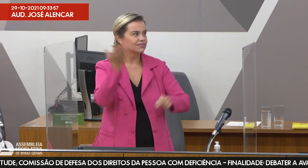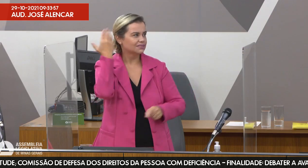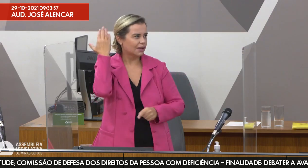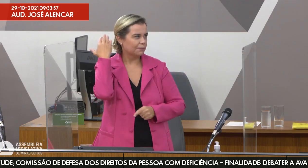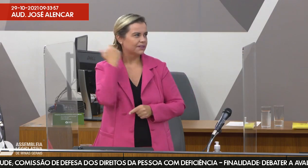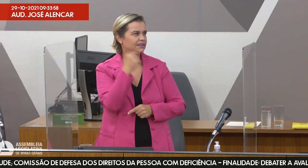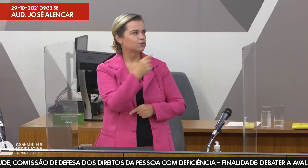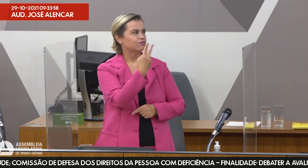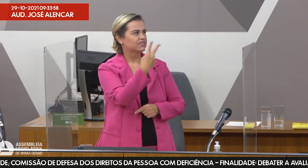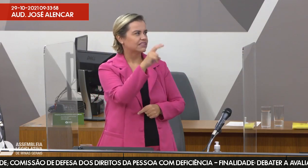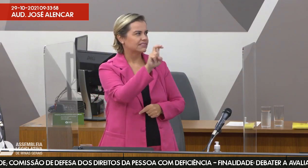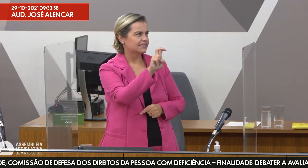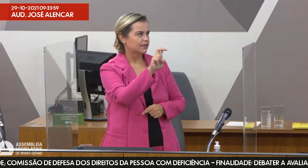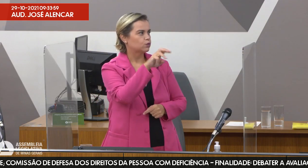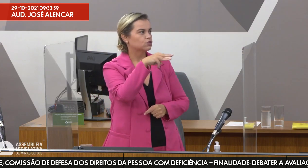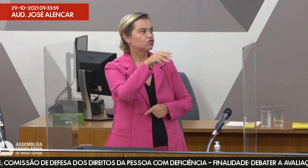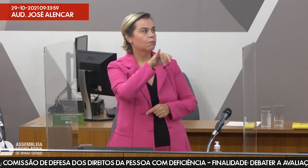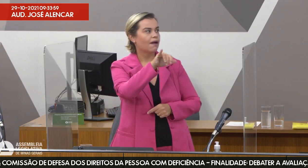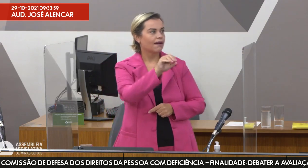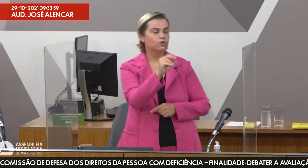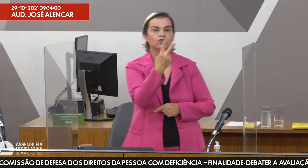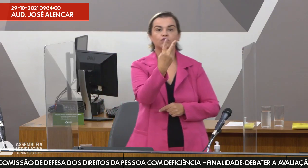nós desenvolvemos também uma cartilha chamada Adote um Amor.